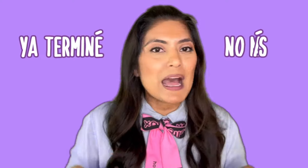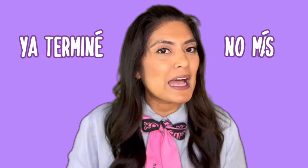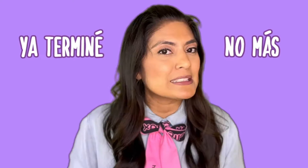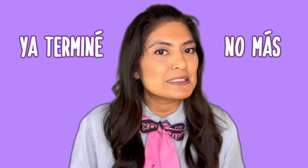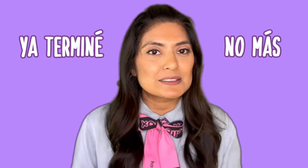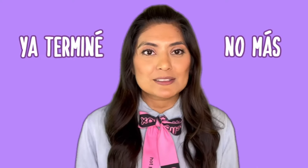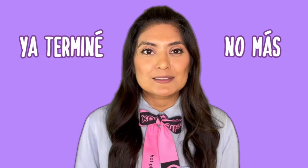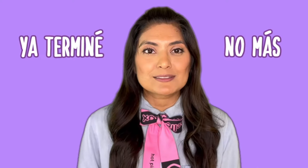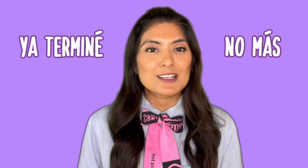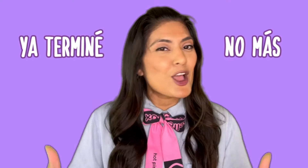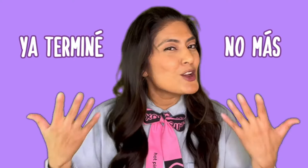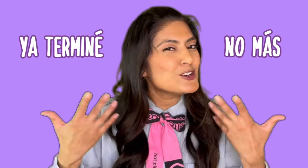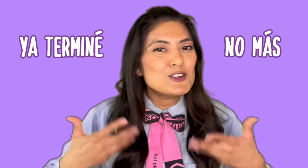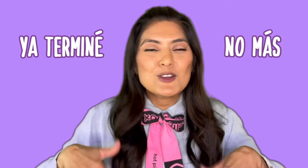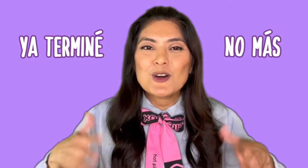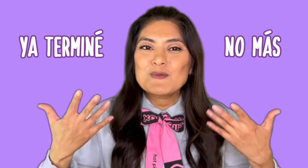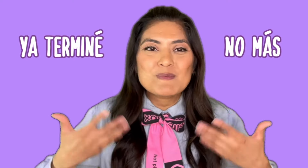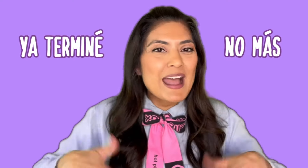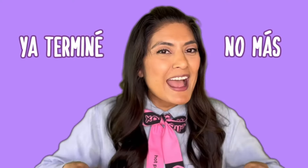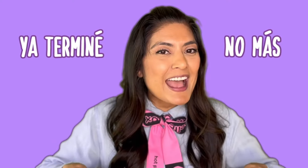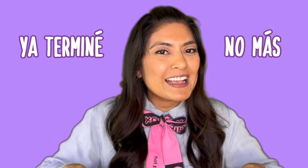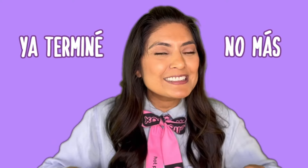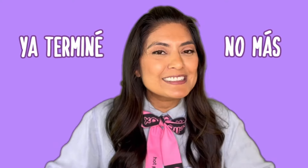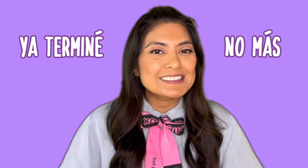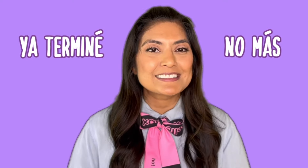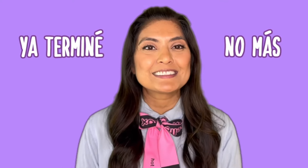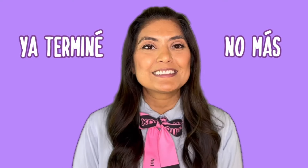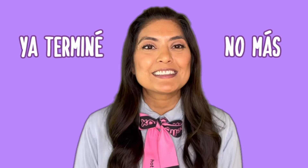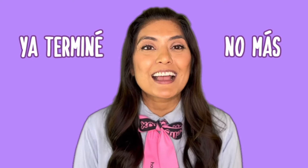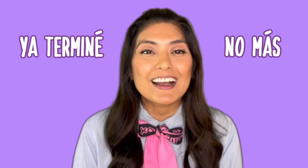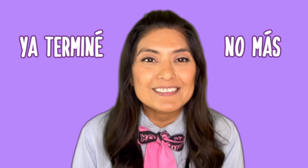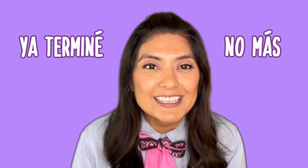más. No más. A ver.